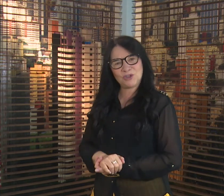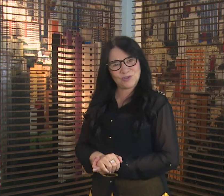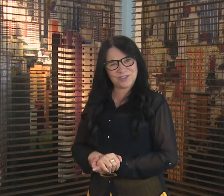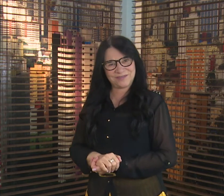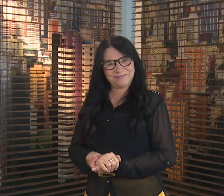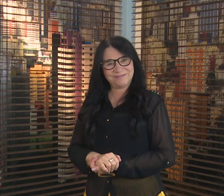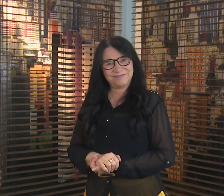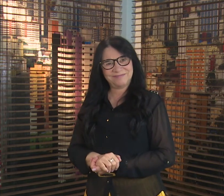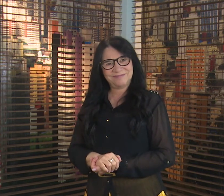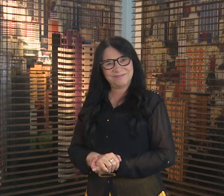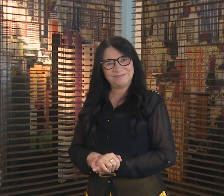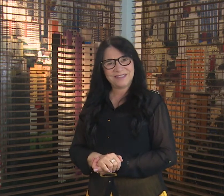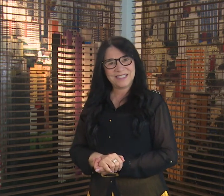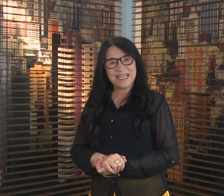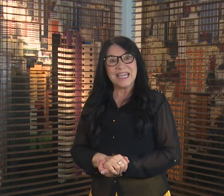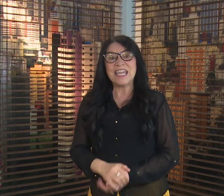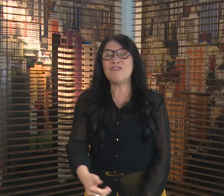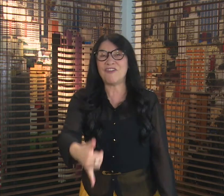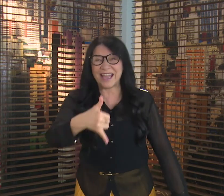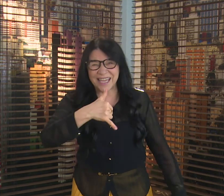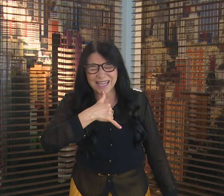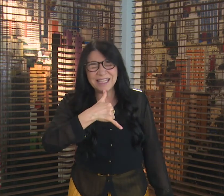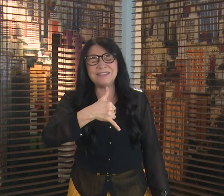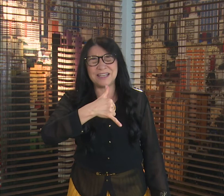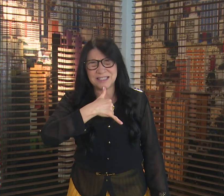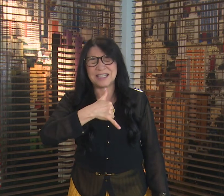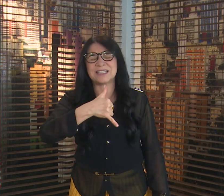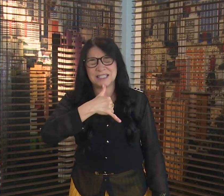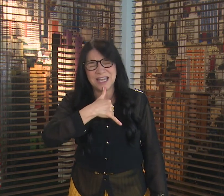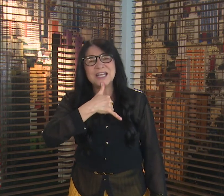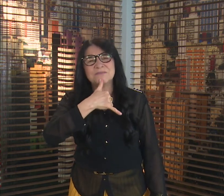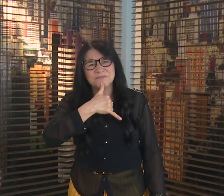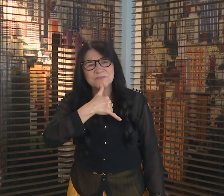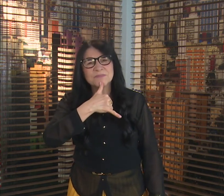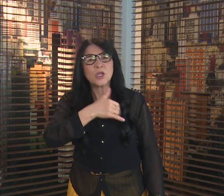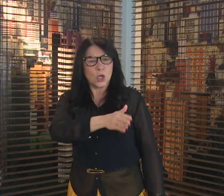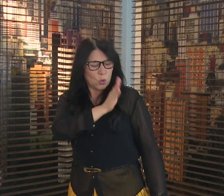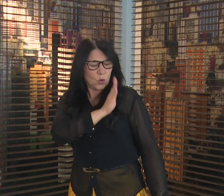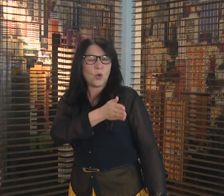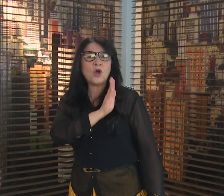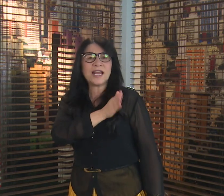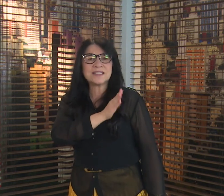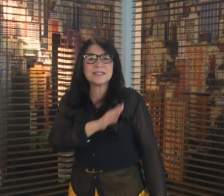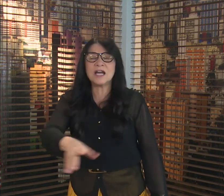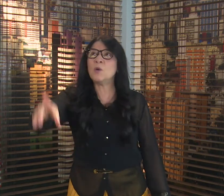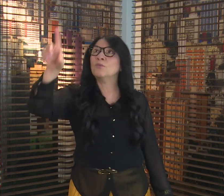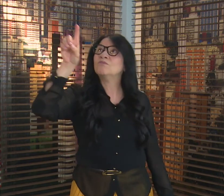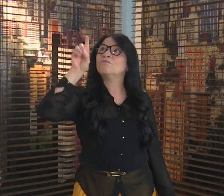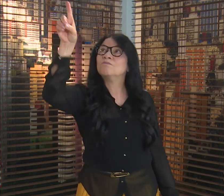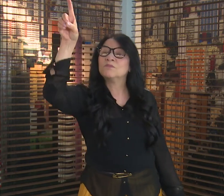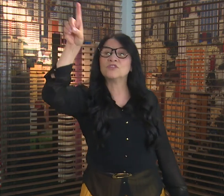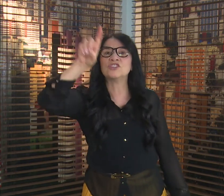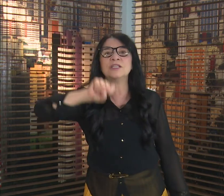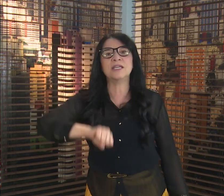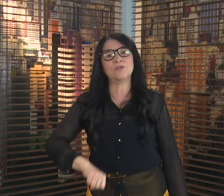inimigos e vai entristecer o coração de